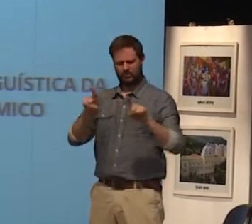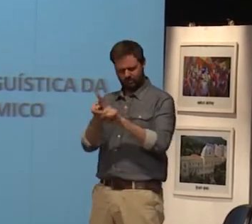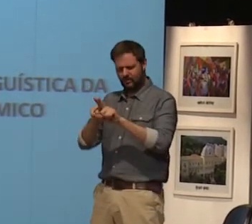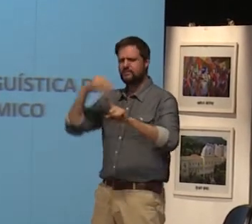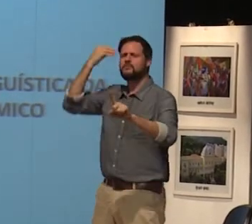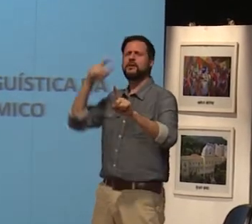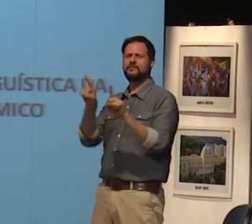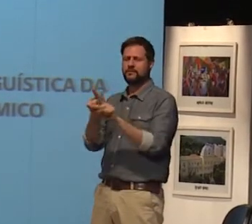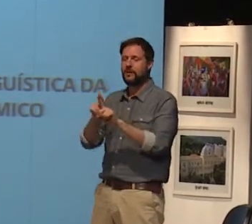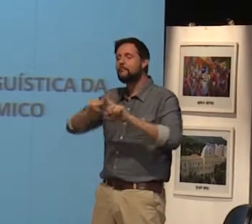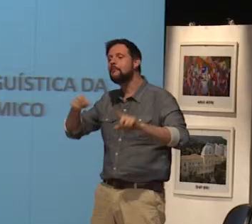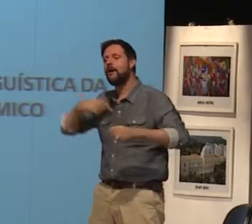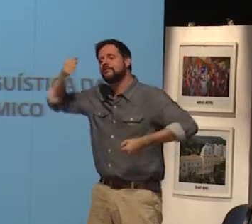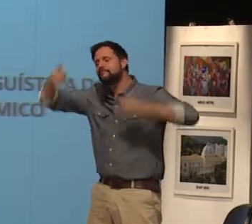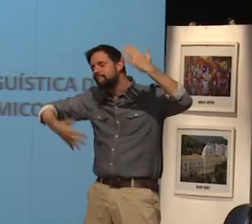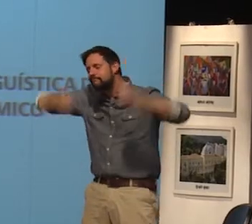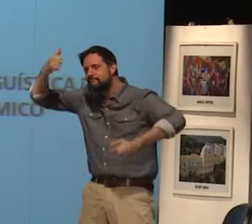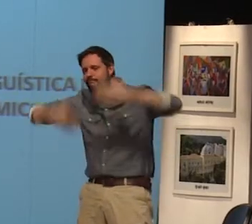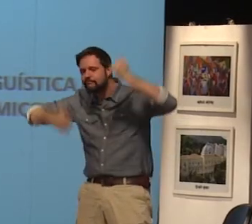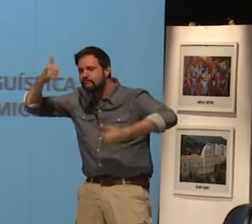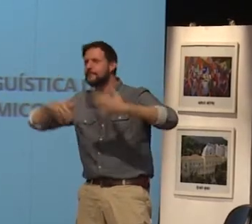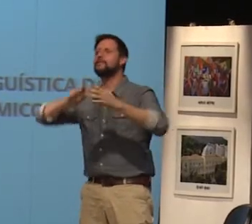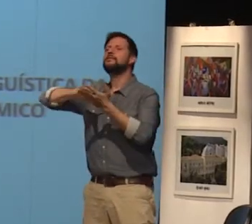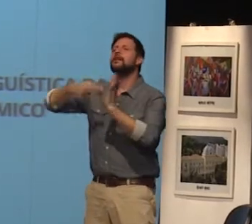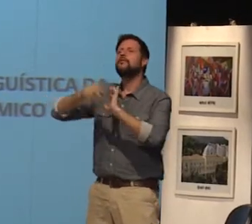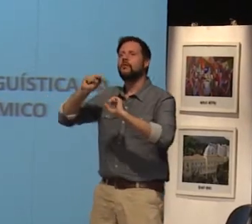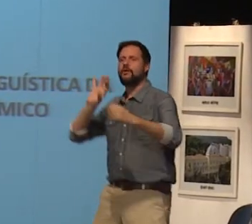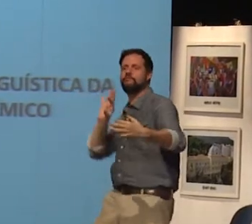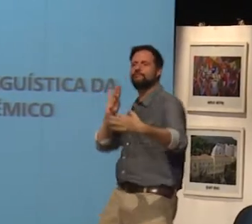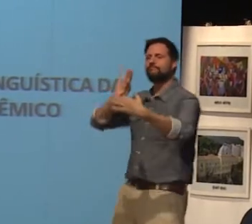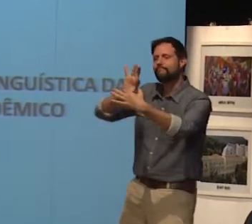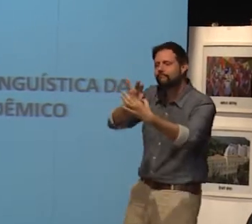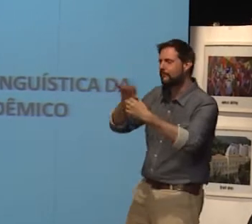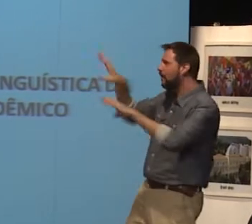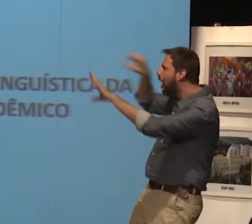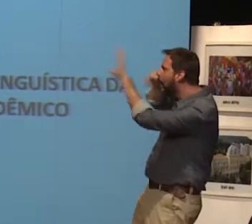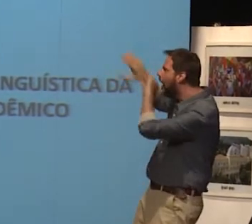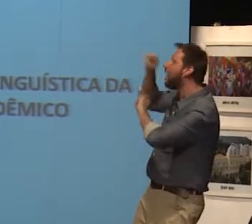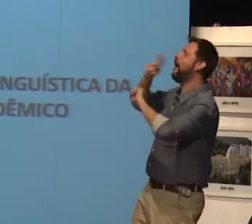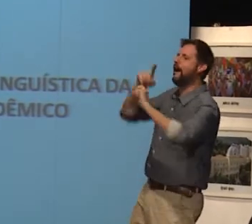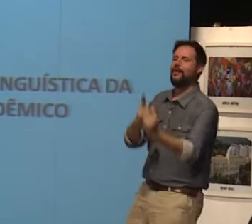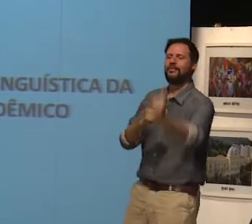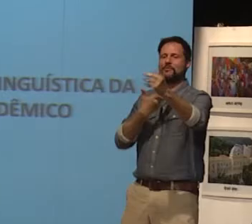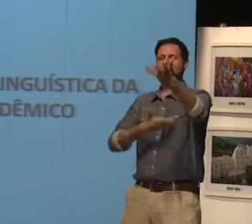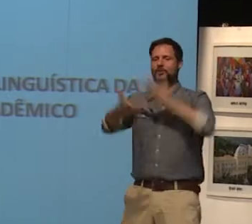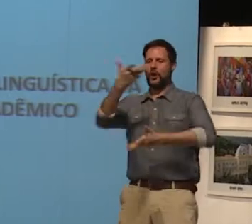mas a nossa experiência dentro do movimento, né? Os relatos, o que significa, o que a gente fez